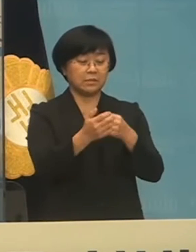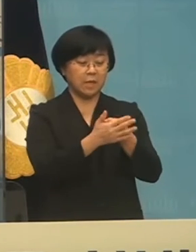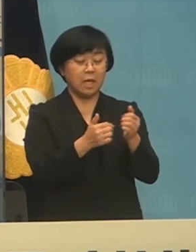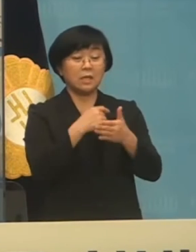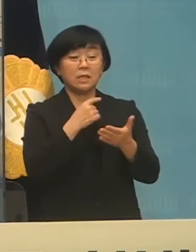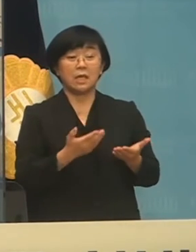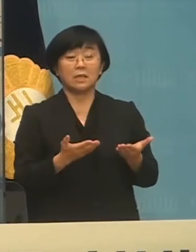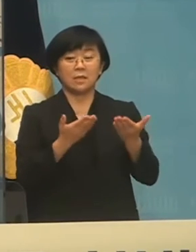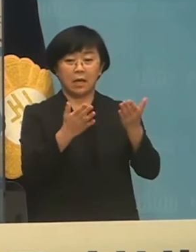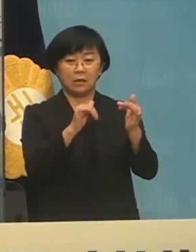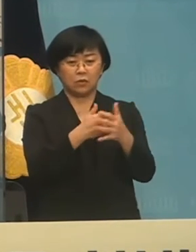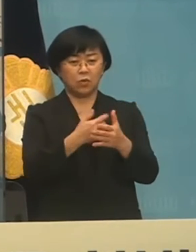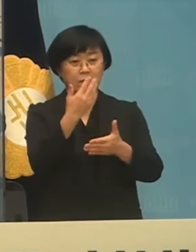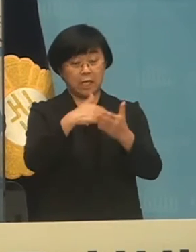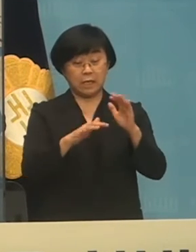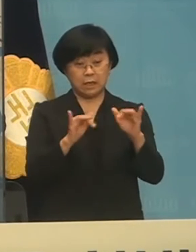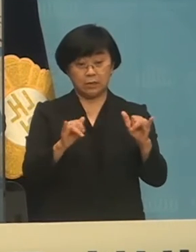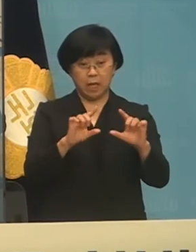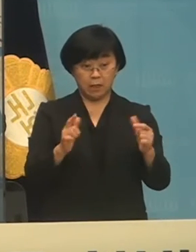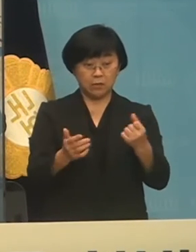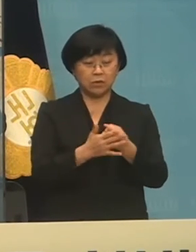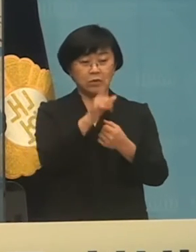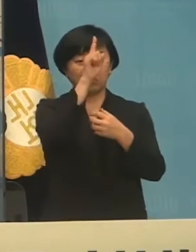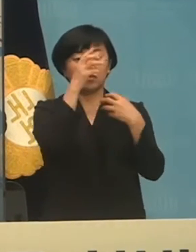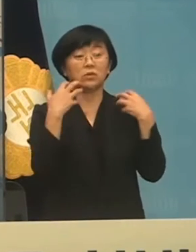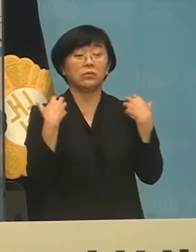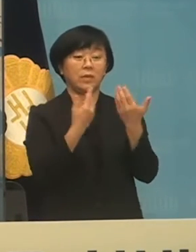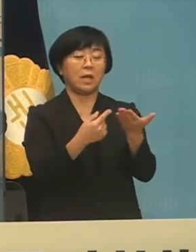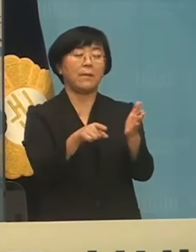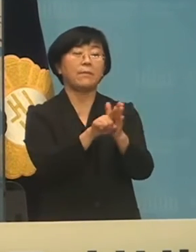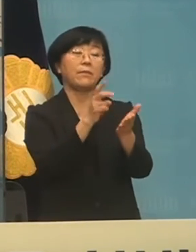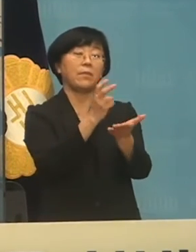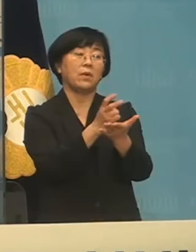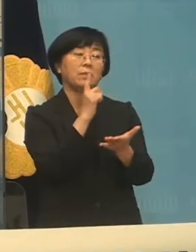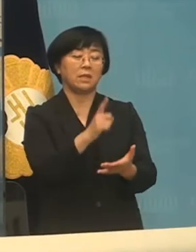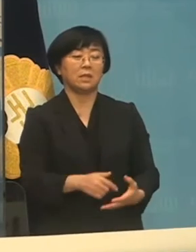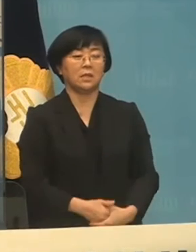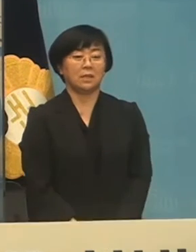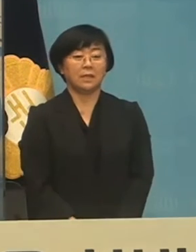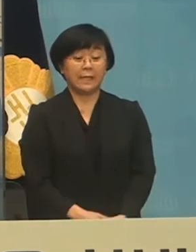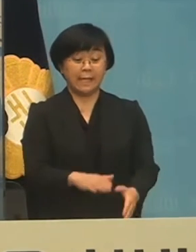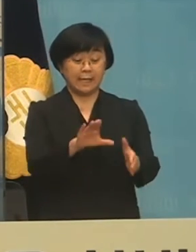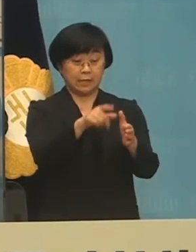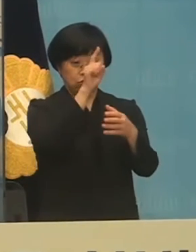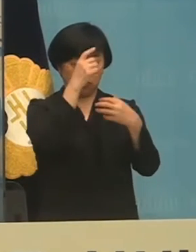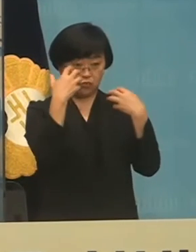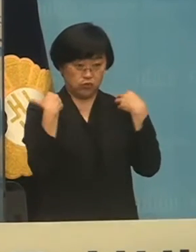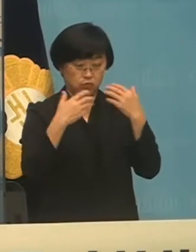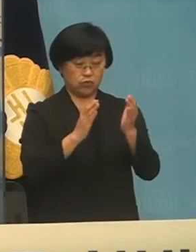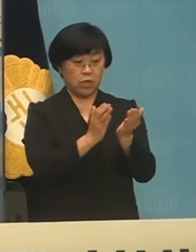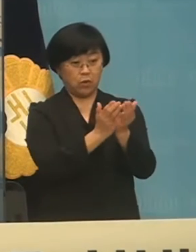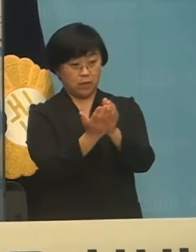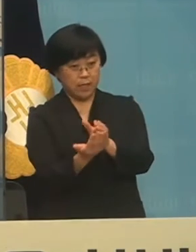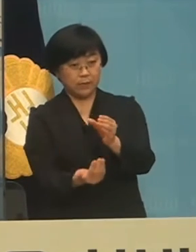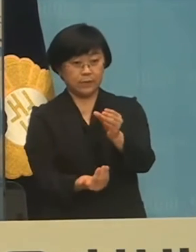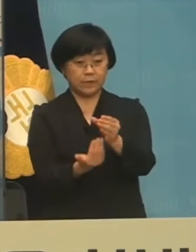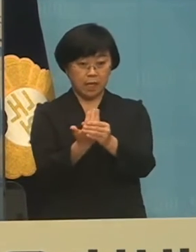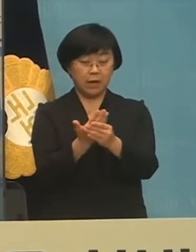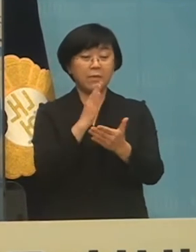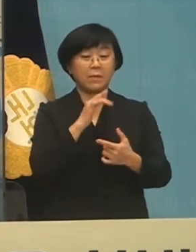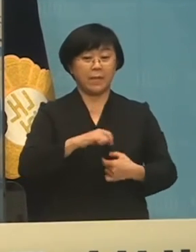희생자나 생존자들을 위한 것이 아니라 정부를 위한 법이었습니다. 당시 정부는 세월호 참사의